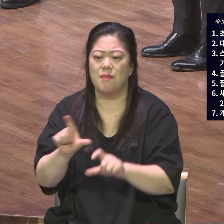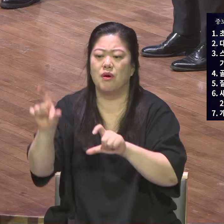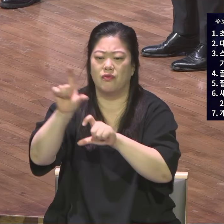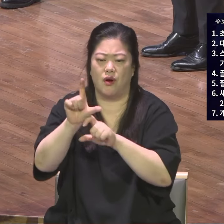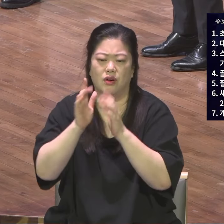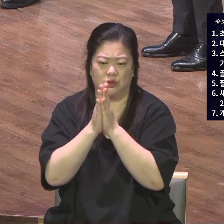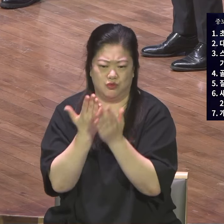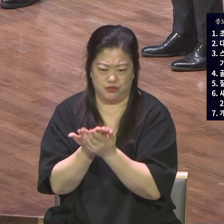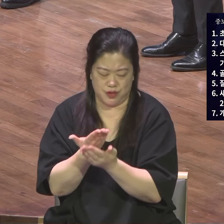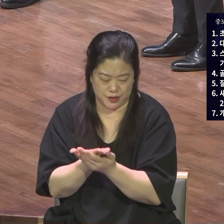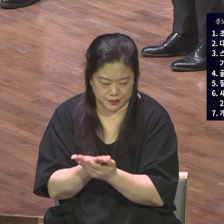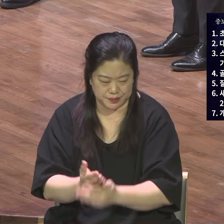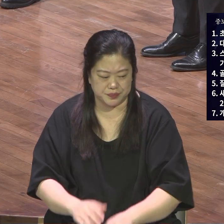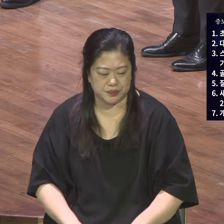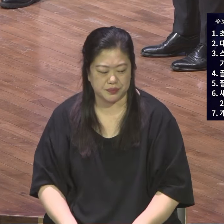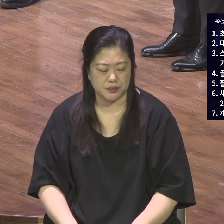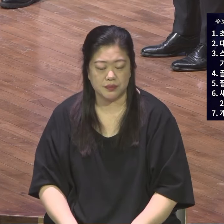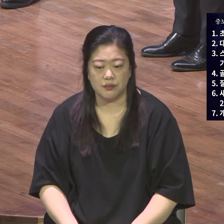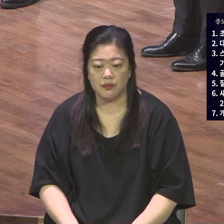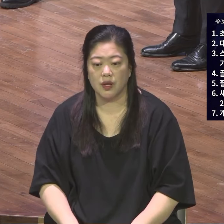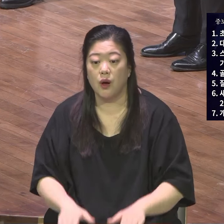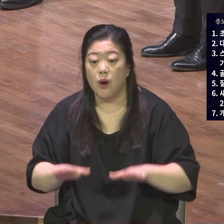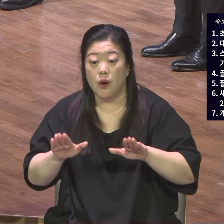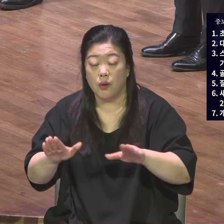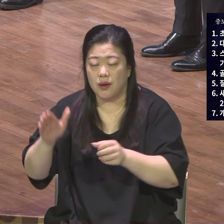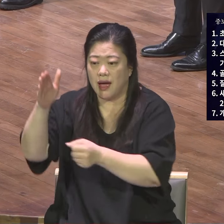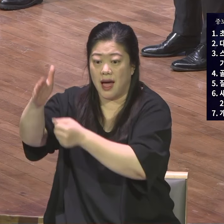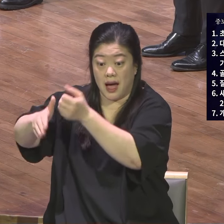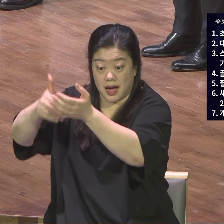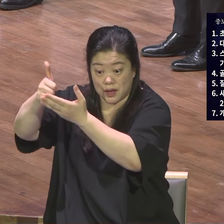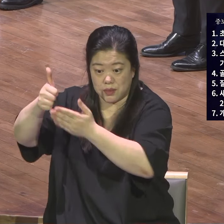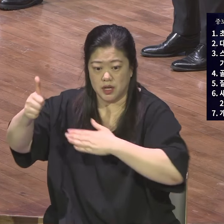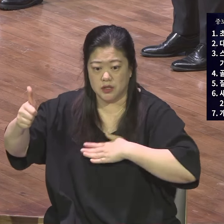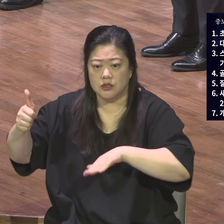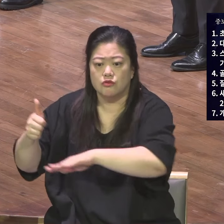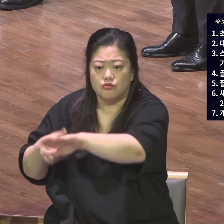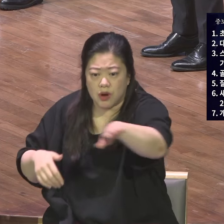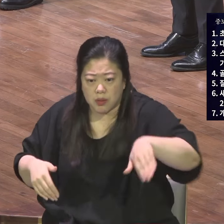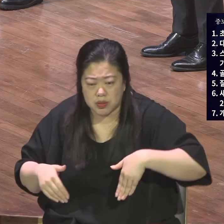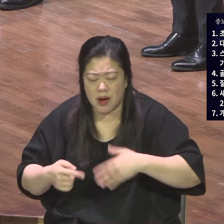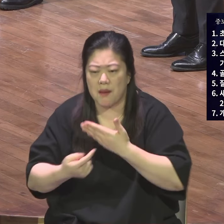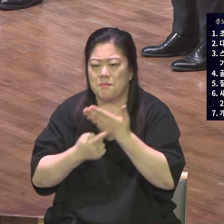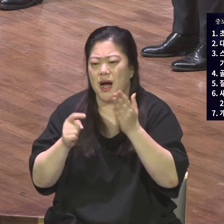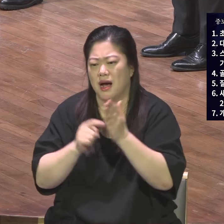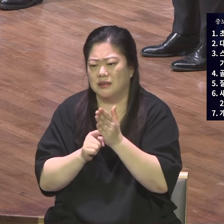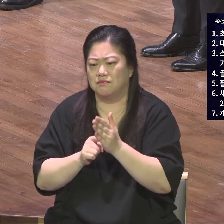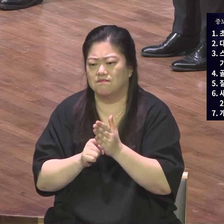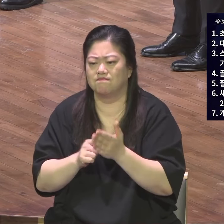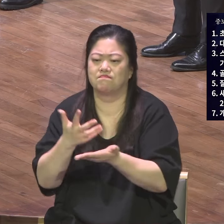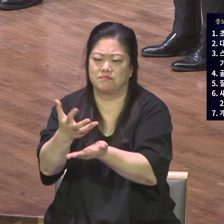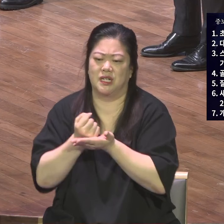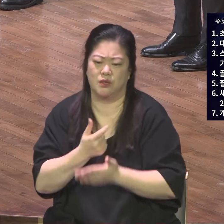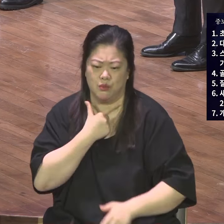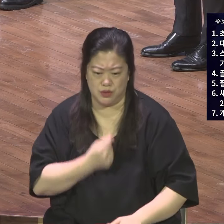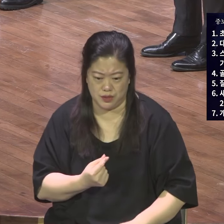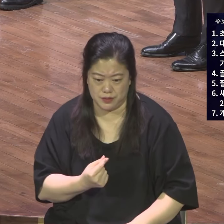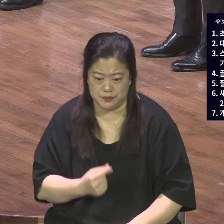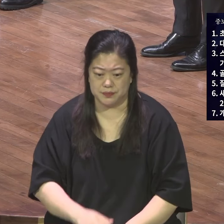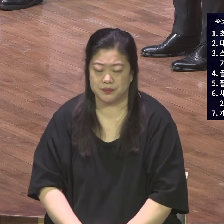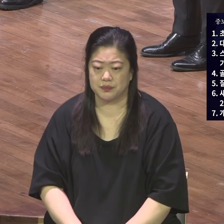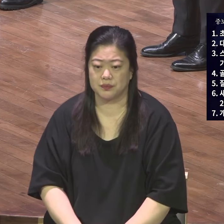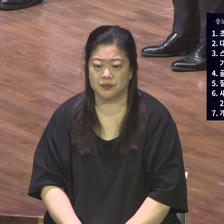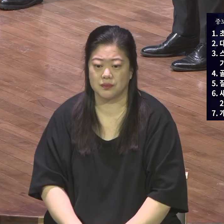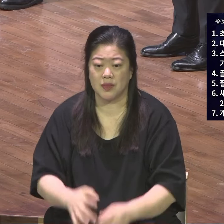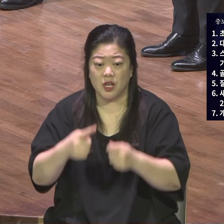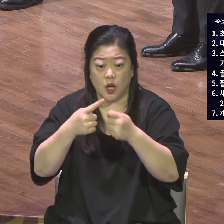중보 기도를 하도록 하겠습니다. 오늘도 하나님은 우리의 마음과 중심을 담은 기도를 하기를 원하십니다. 첫